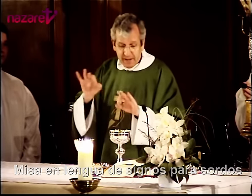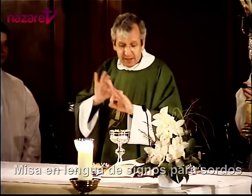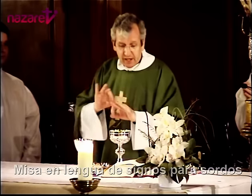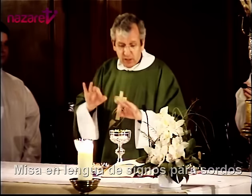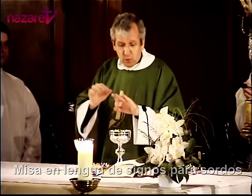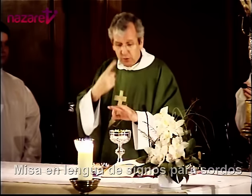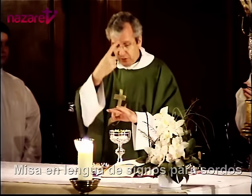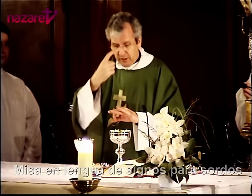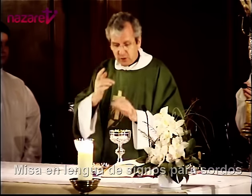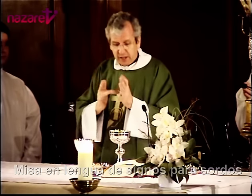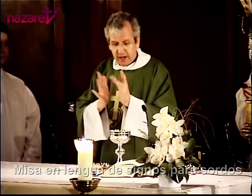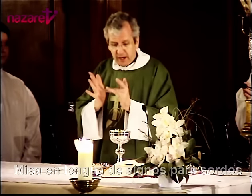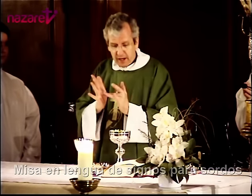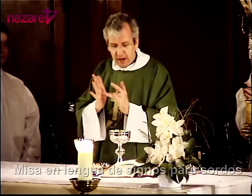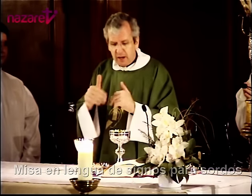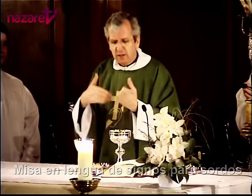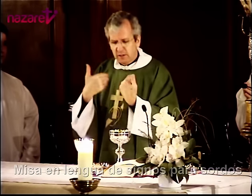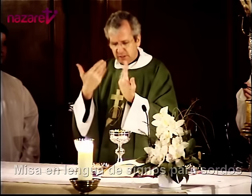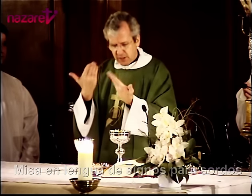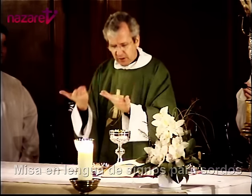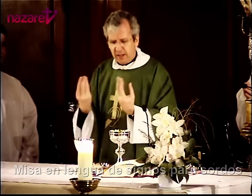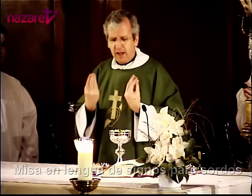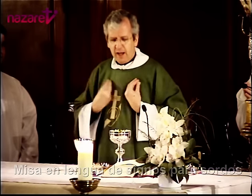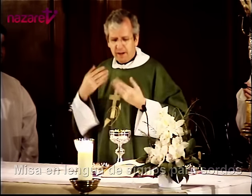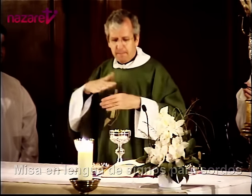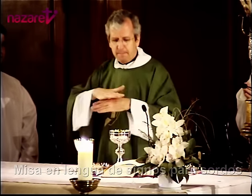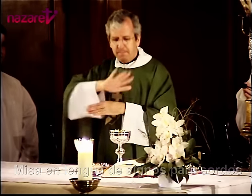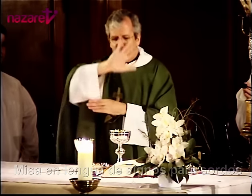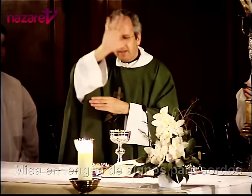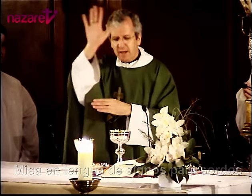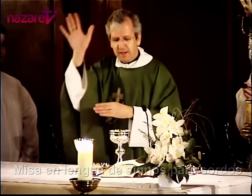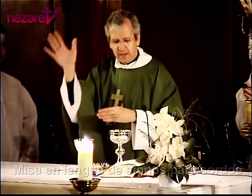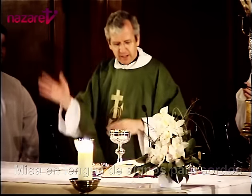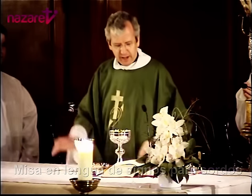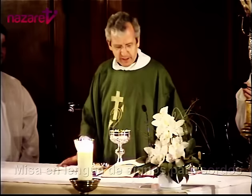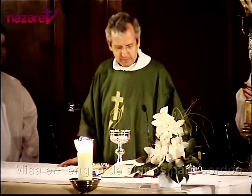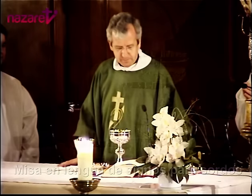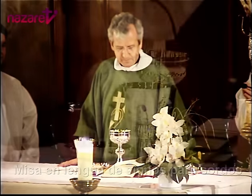perezca ninguno de los que creen en Él, sino que tengan vida eterna.